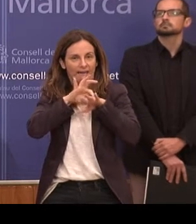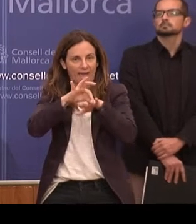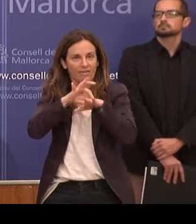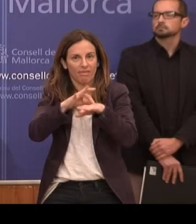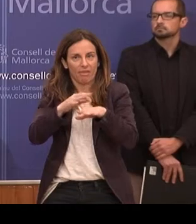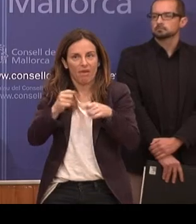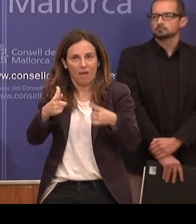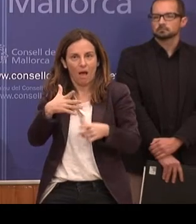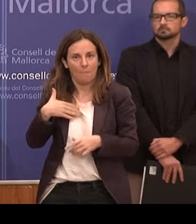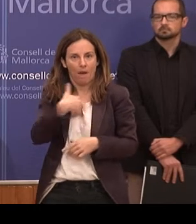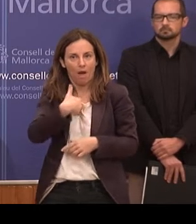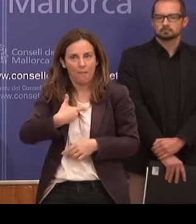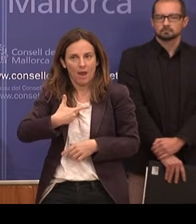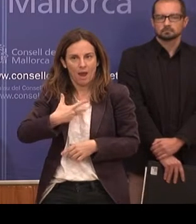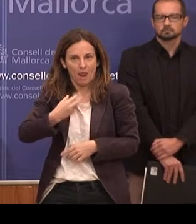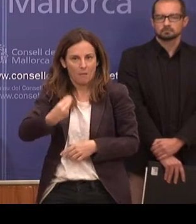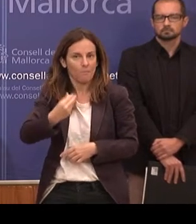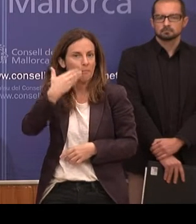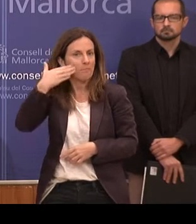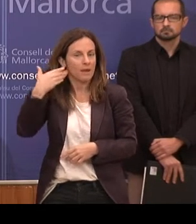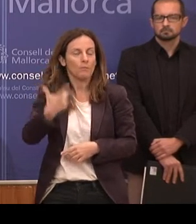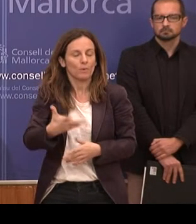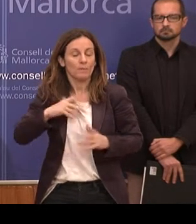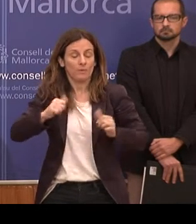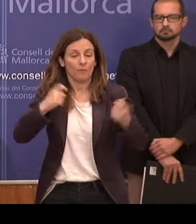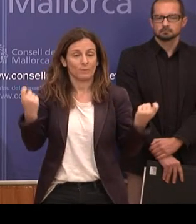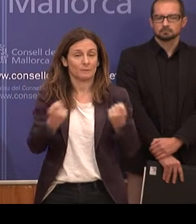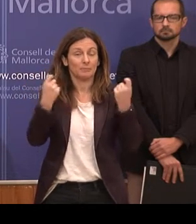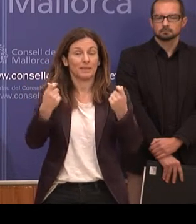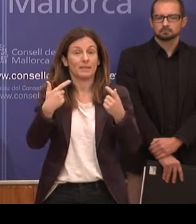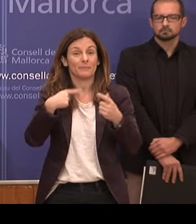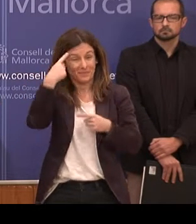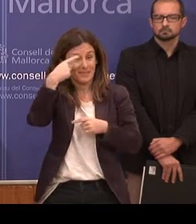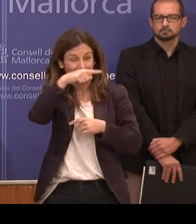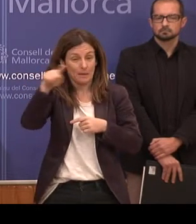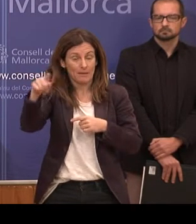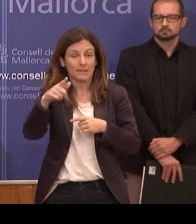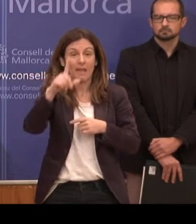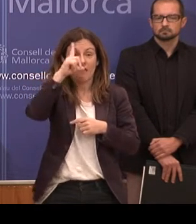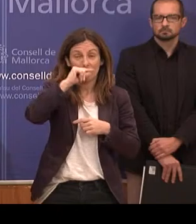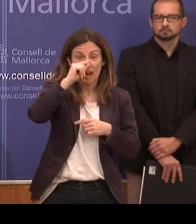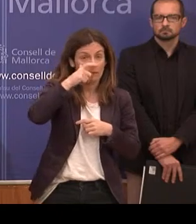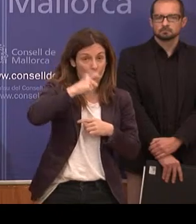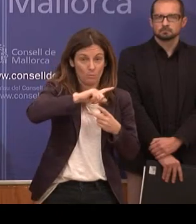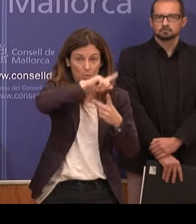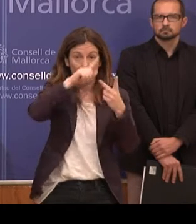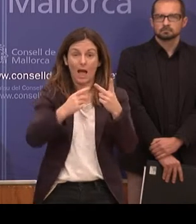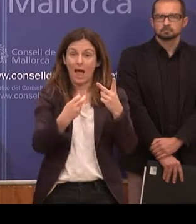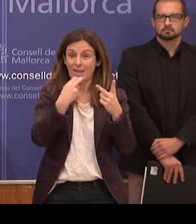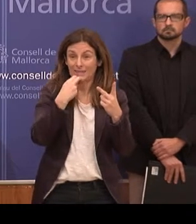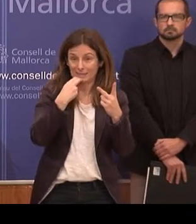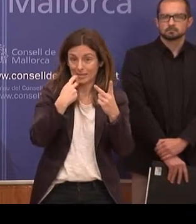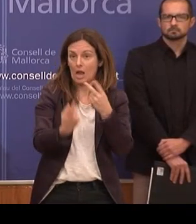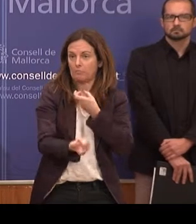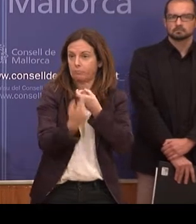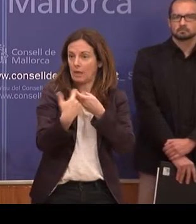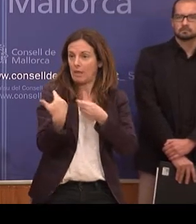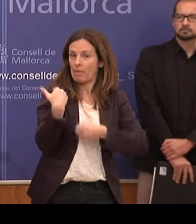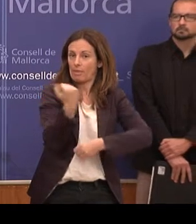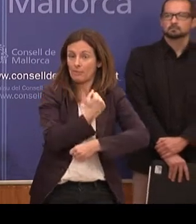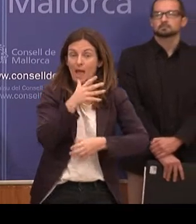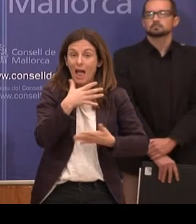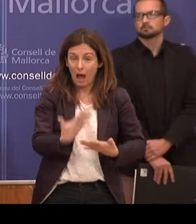positiu i sortir bé i que no sigui molt tan negatiu en el tema de ser infracions, etc. Volen